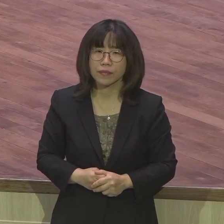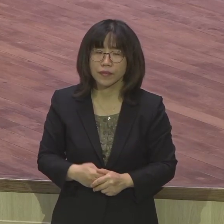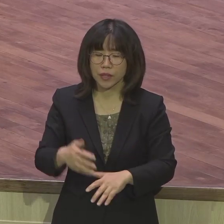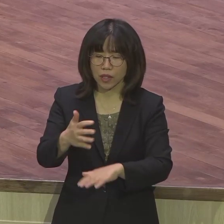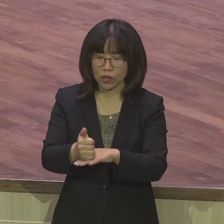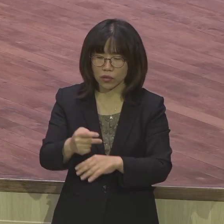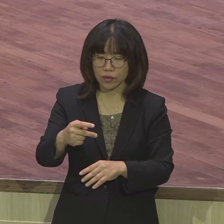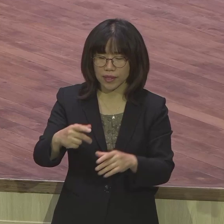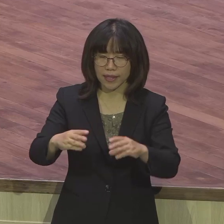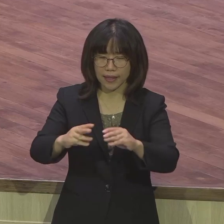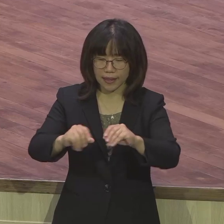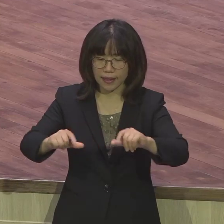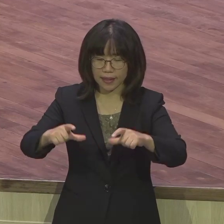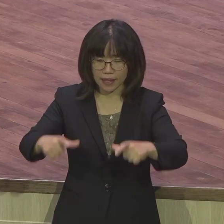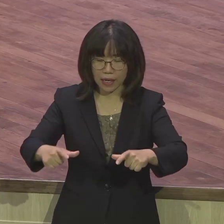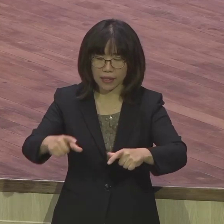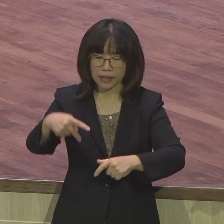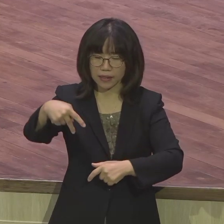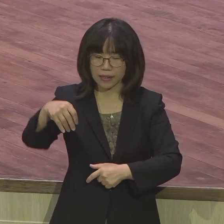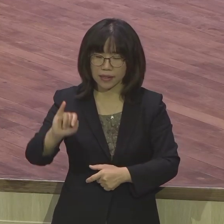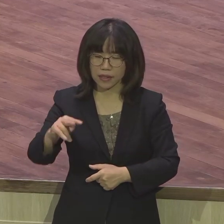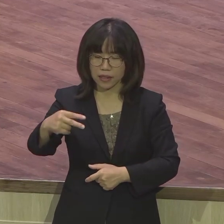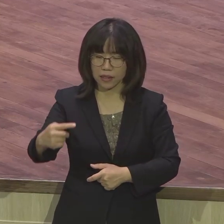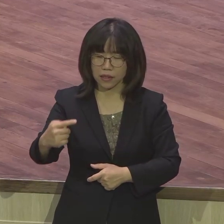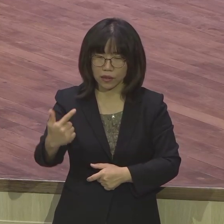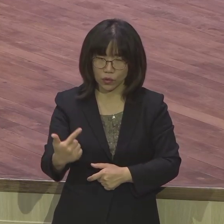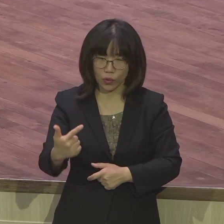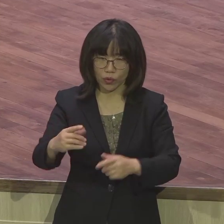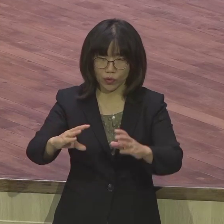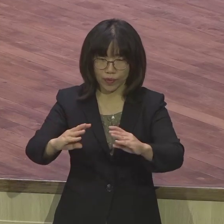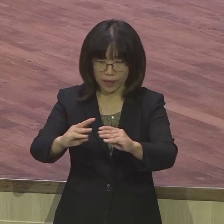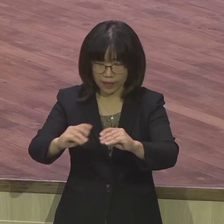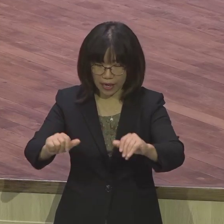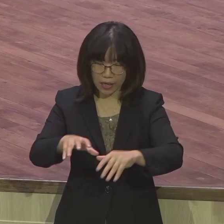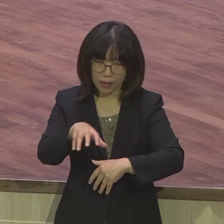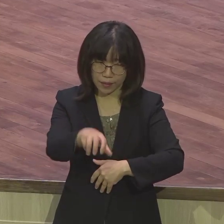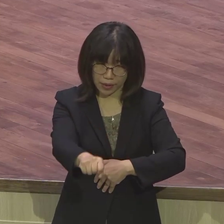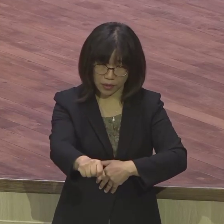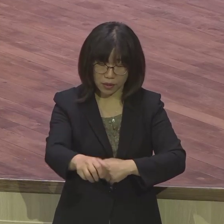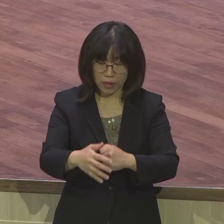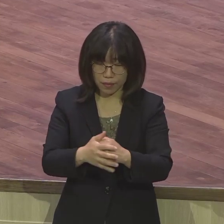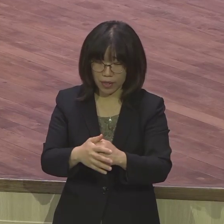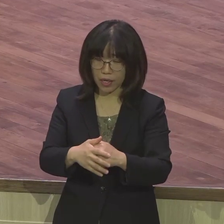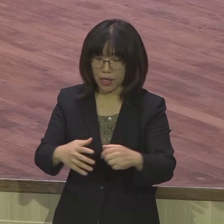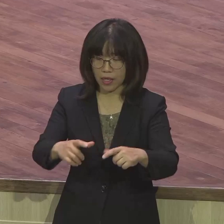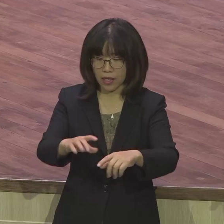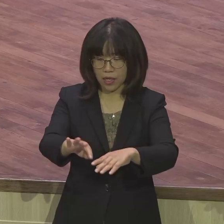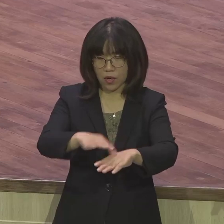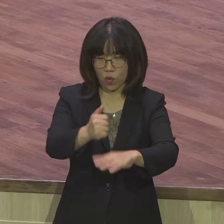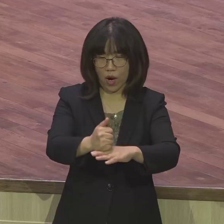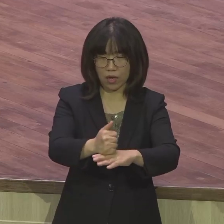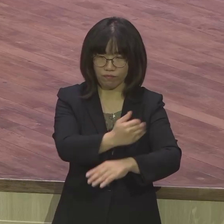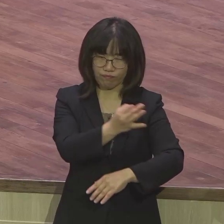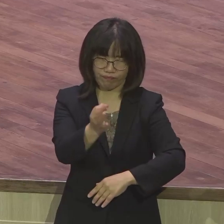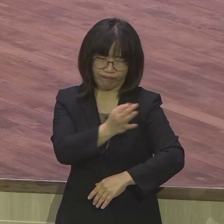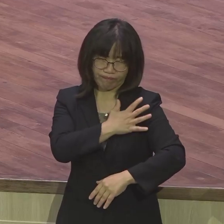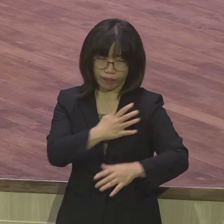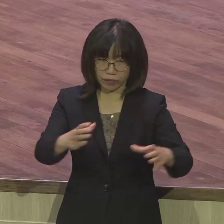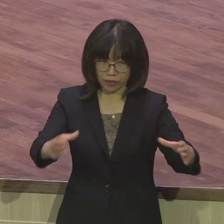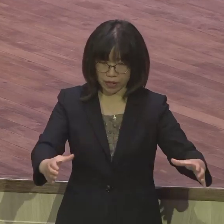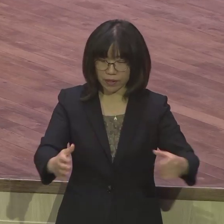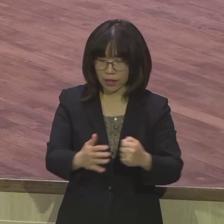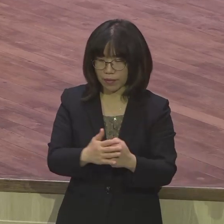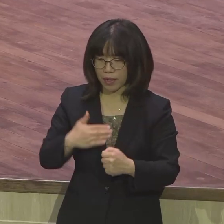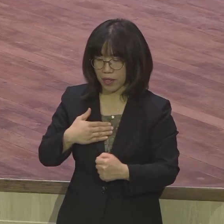이렇게 통치했거든요. 이세벨의 아버지가 정략 결혼을 한 거예요. 아방이. 왜냐하면